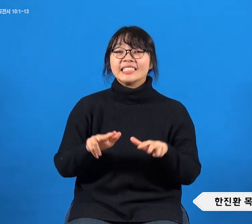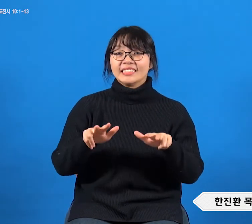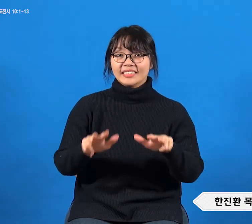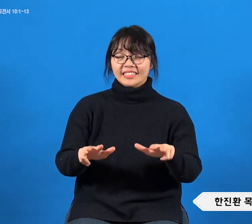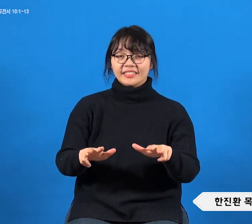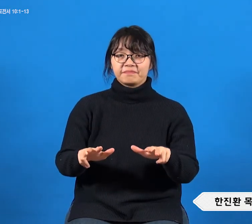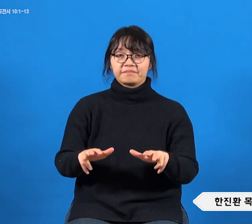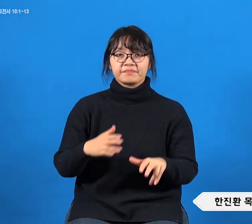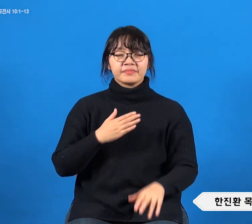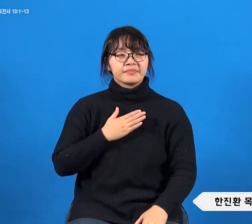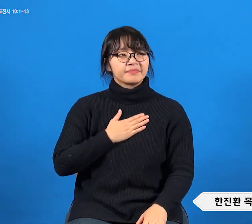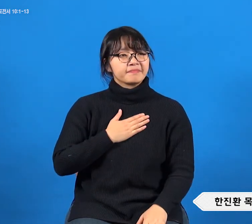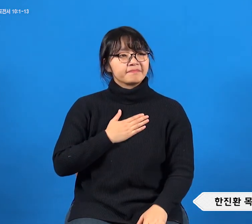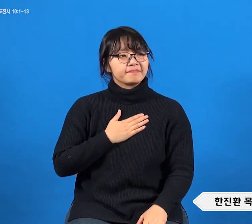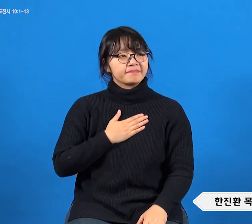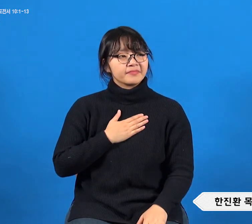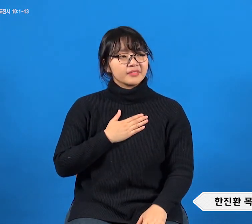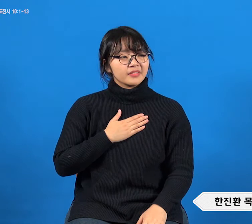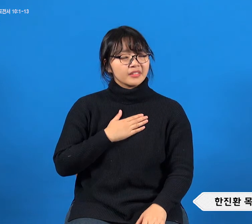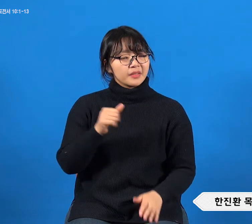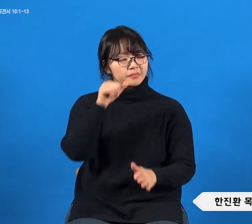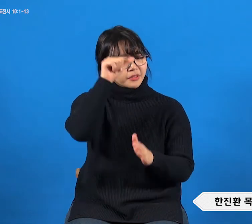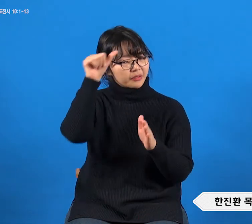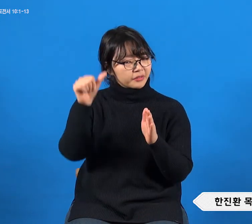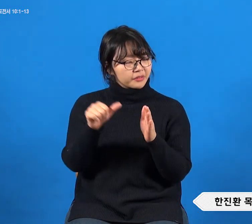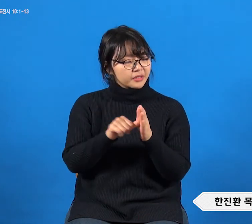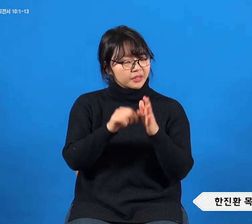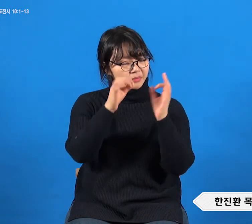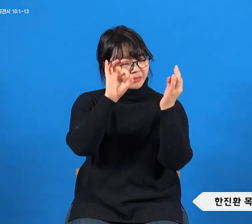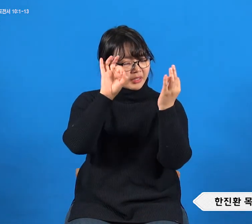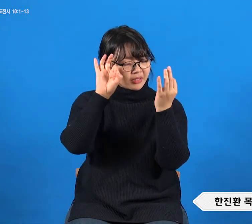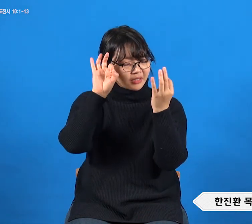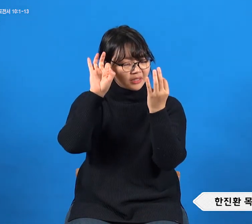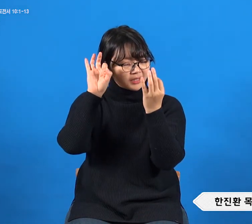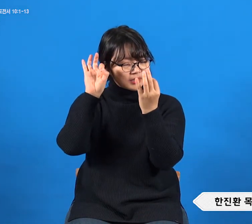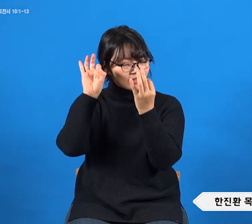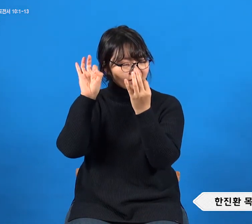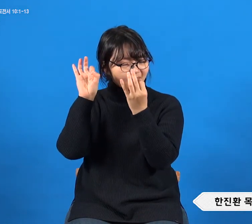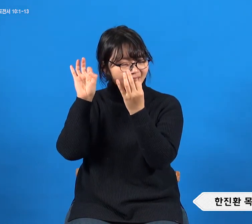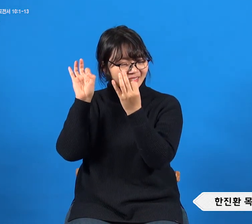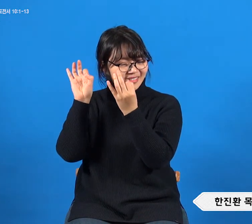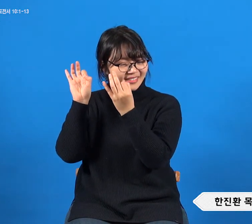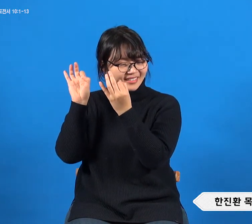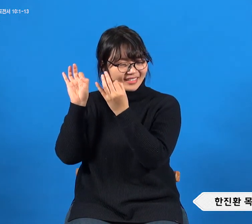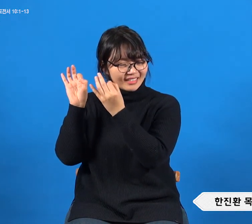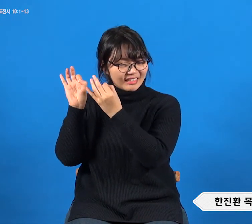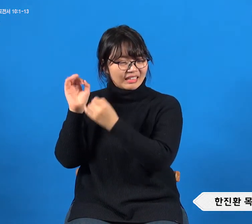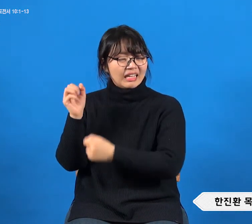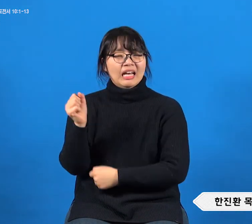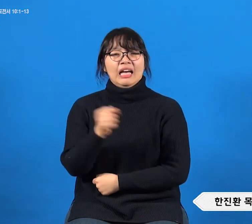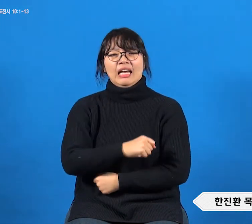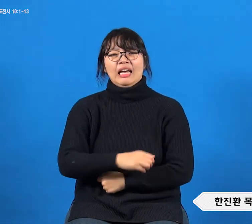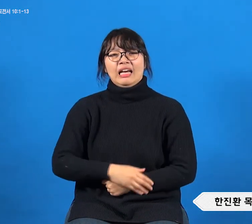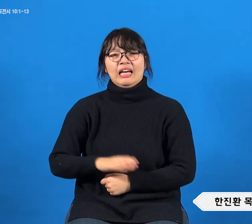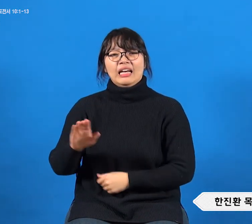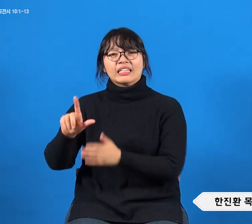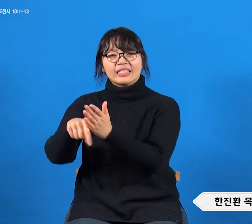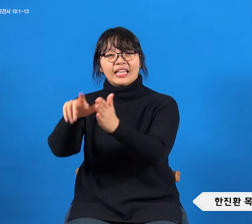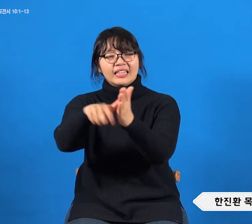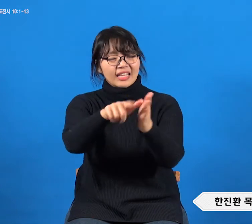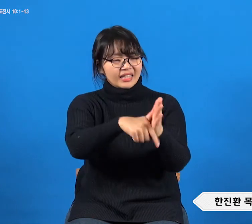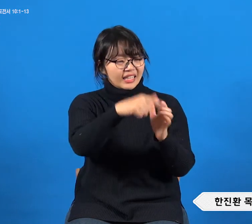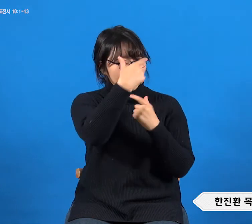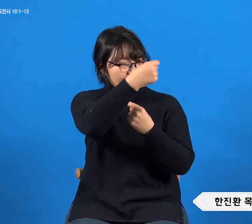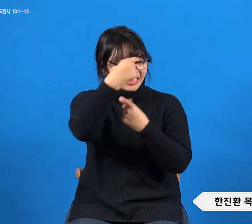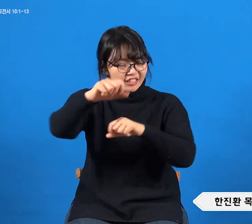지금 이제 인생 후반전에 서서 그 모든 지난 날들 돌아보면 그때 그렇게 순종하기